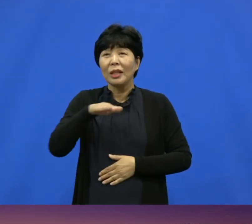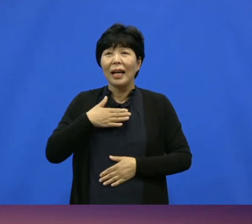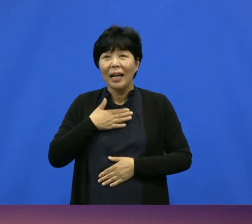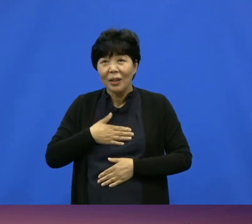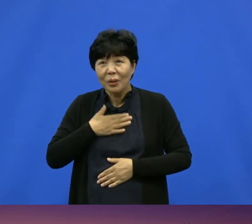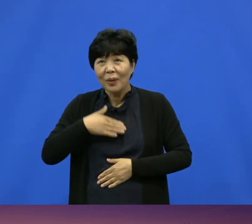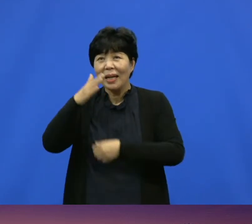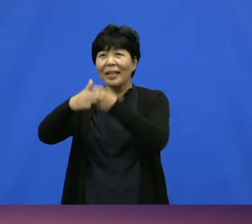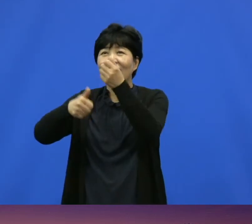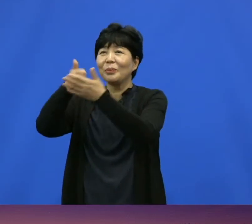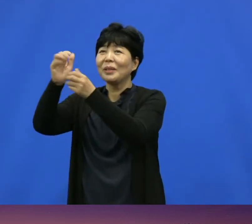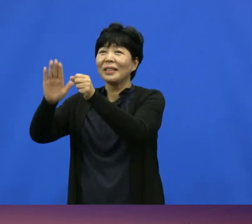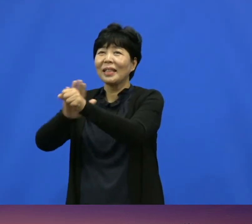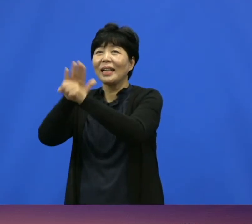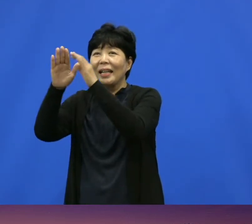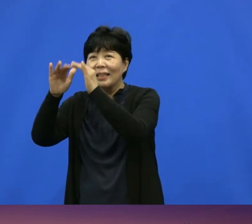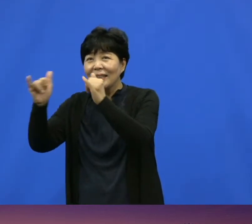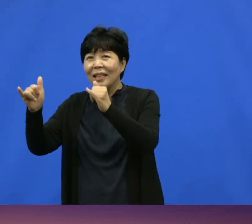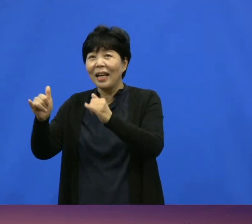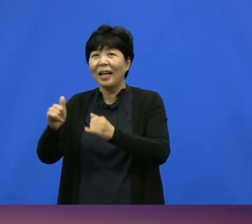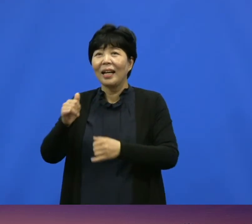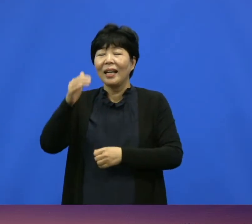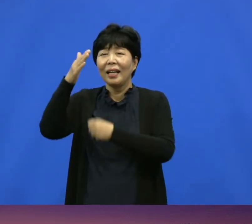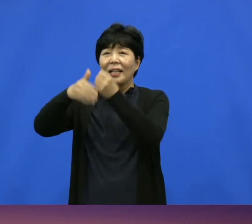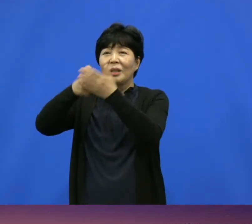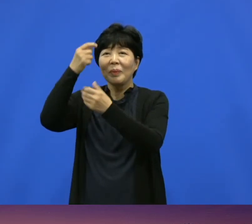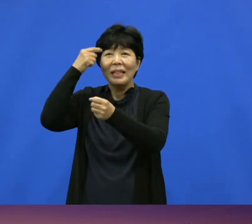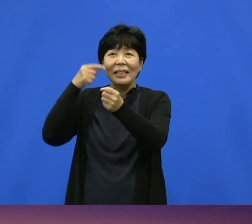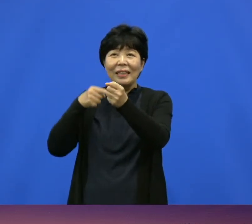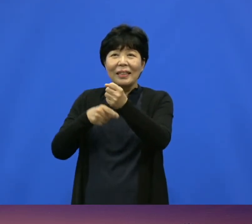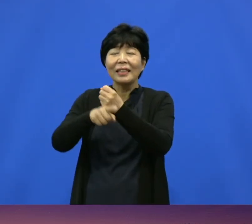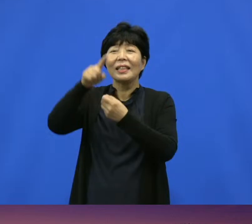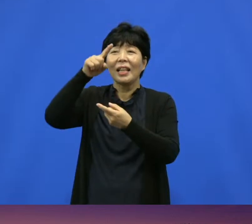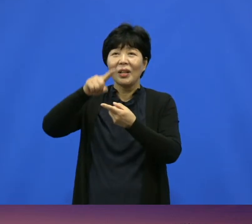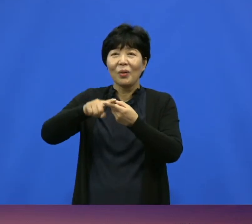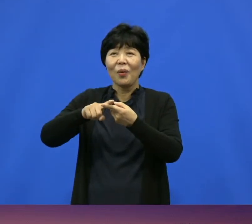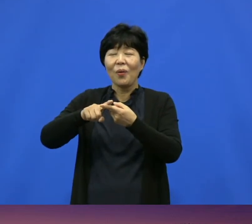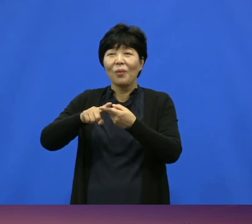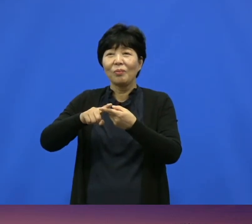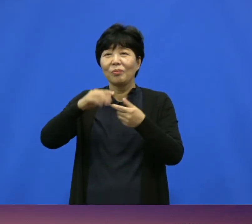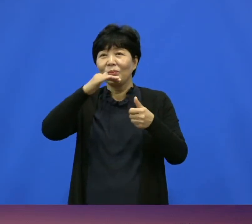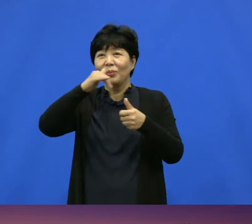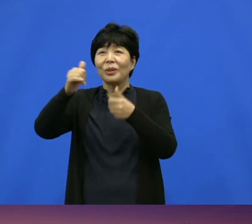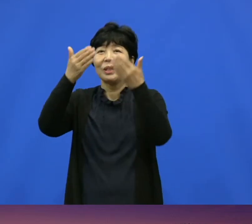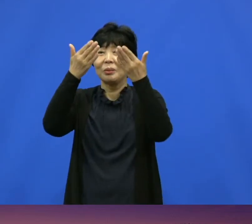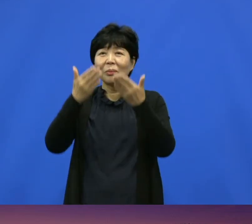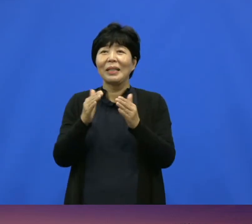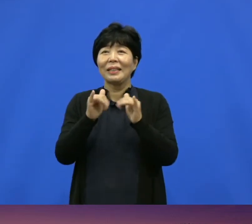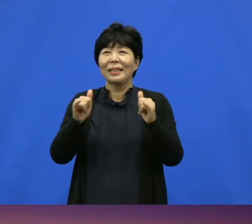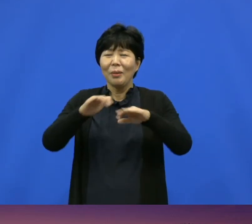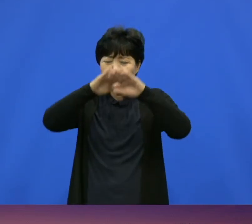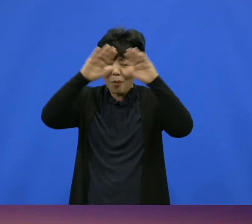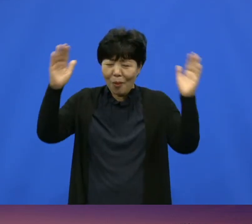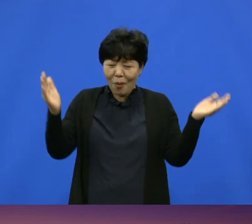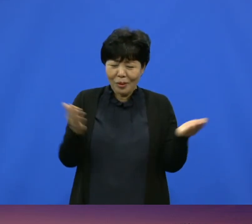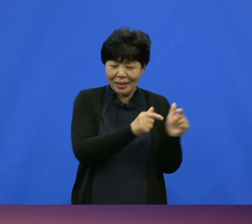곧 그의 뜻대로 부르심을 입은 자들에게는 모든 것이 합력하여 선을